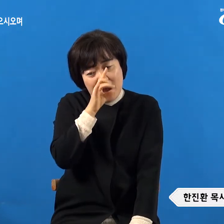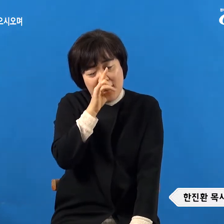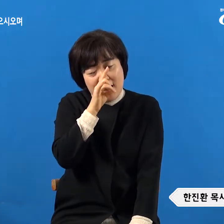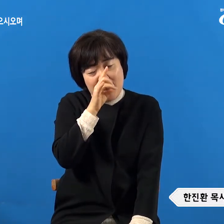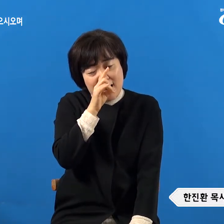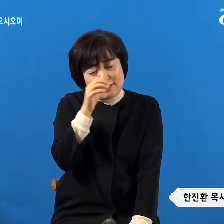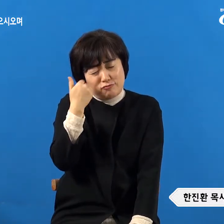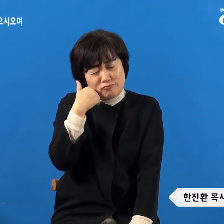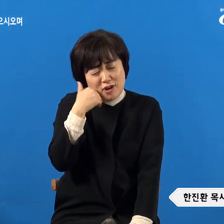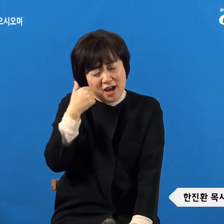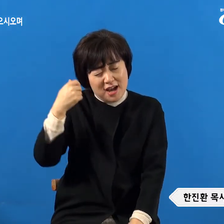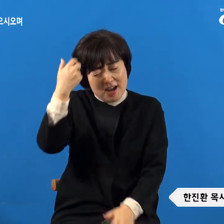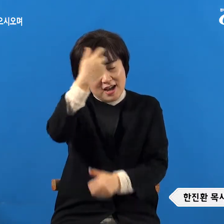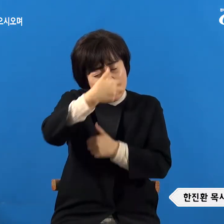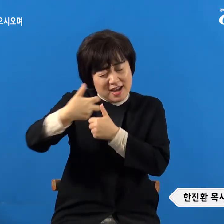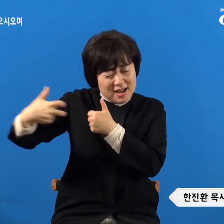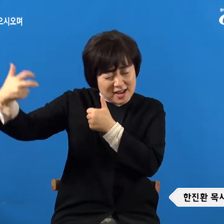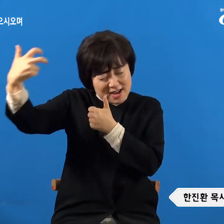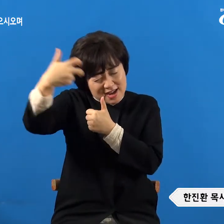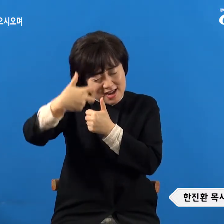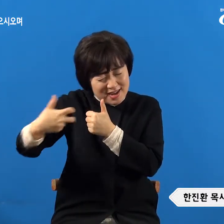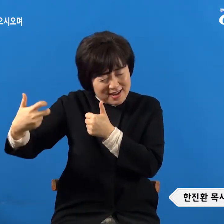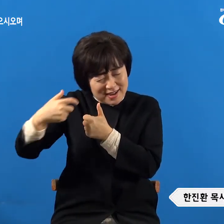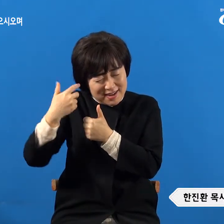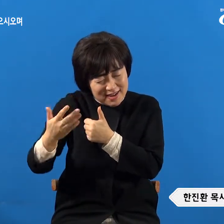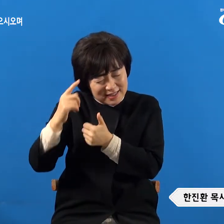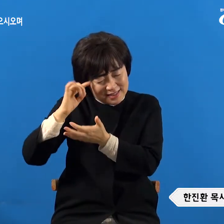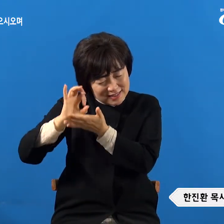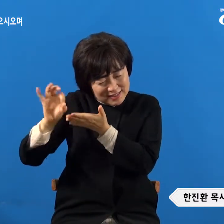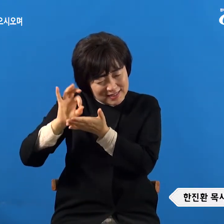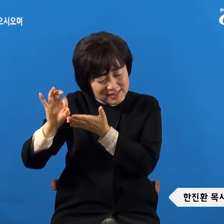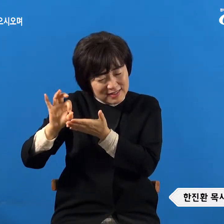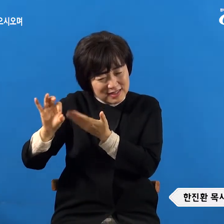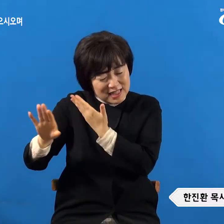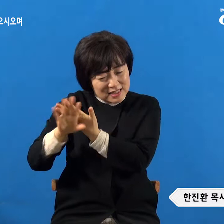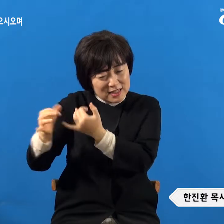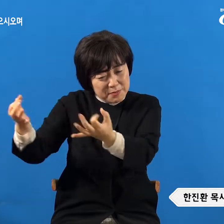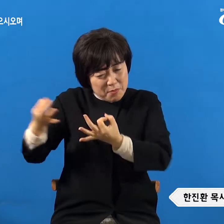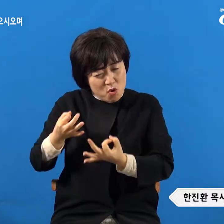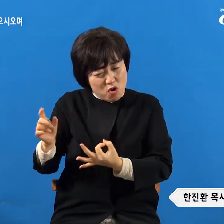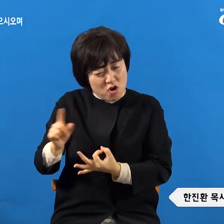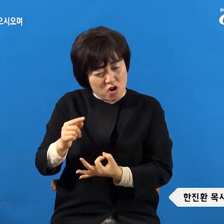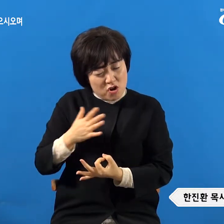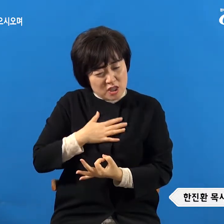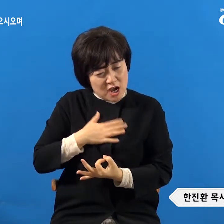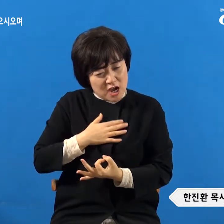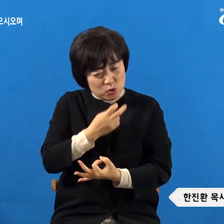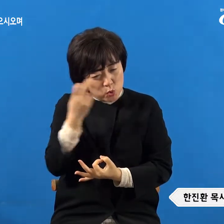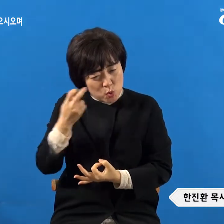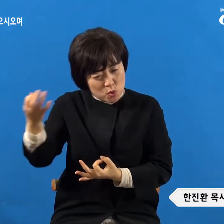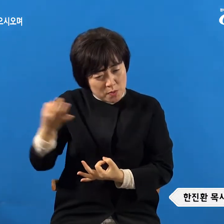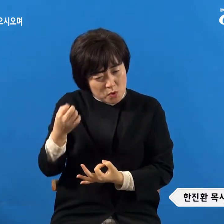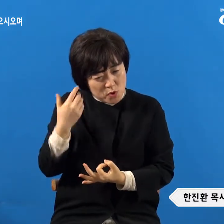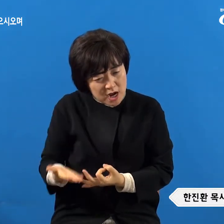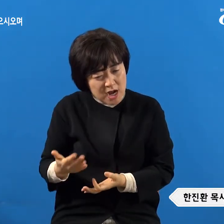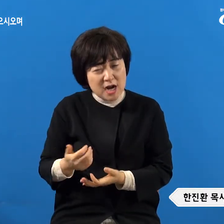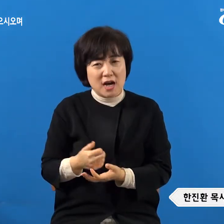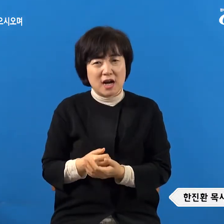늘 다른 사람 시선을 의식하면서 살아야 됩니다. 사람들이 나를 뭘로 볼까? 똑똑하다고